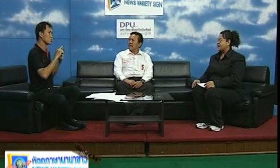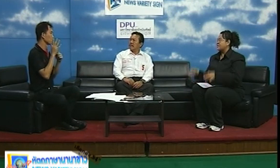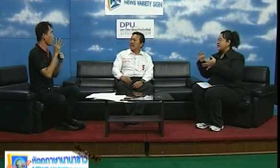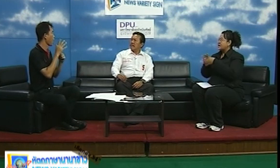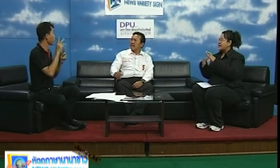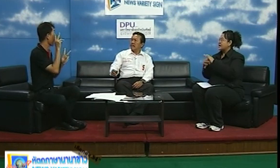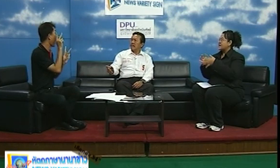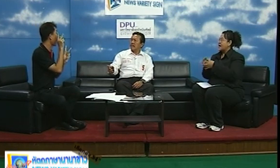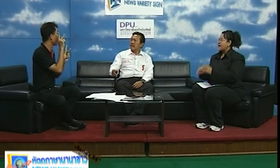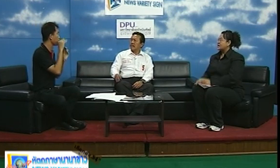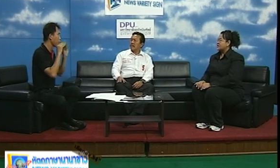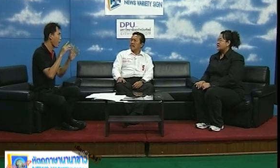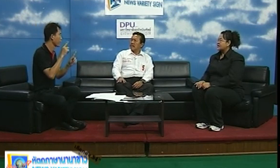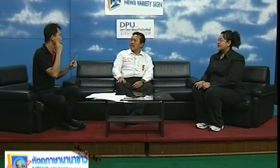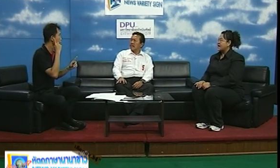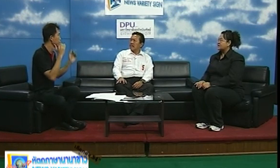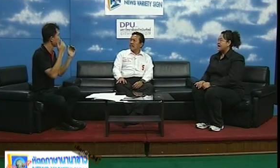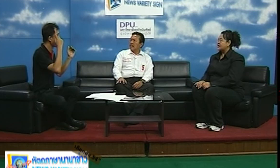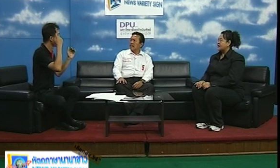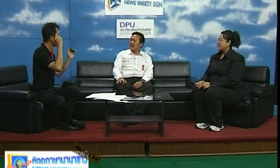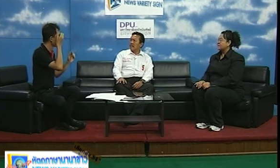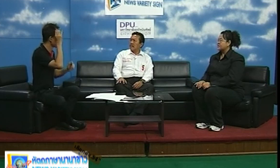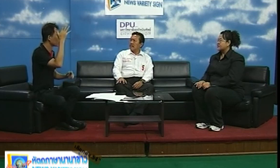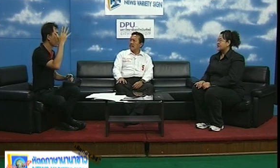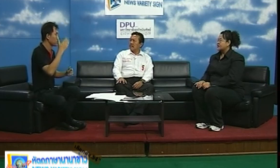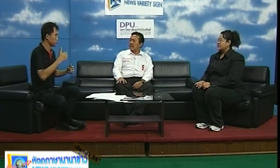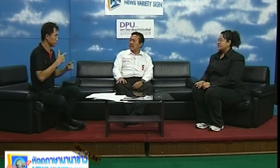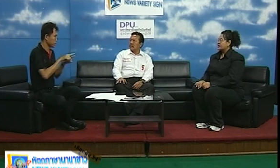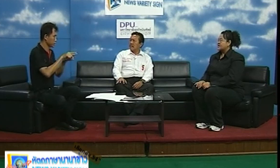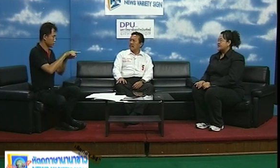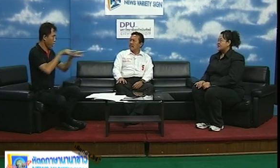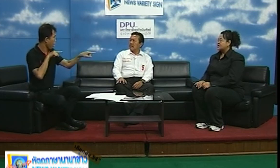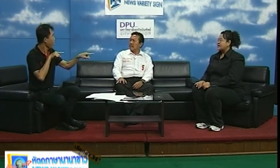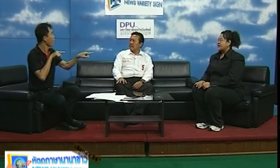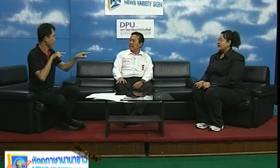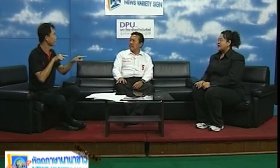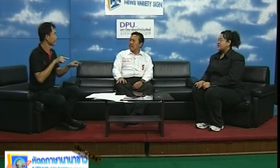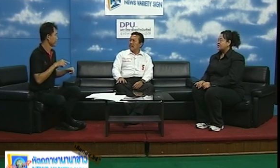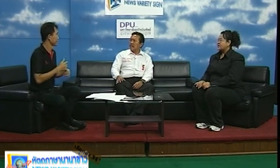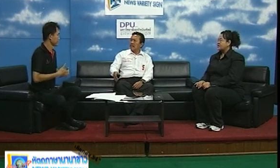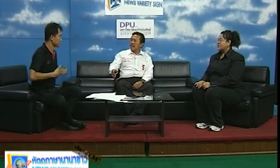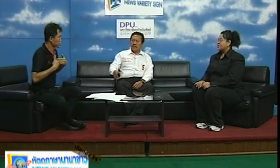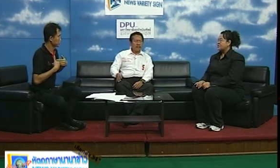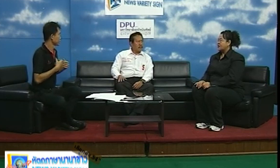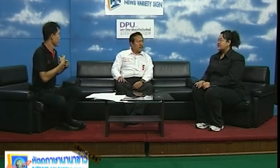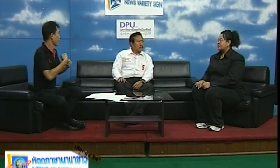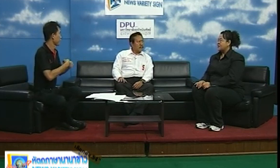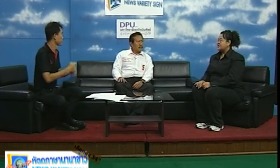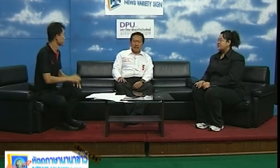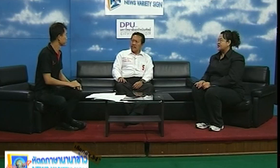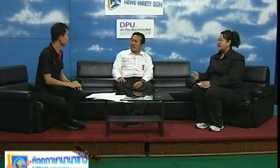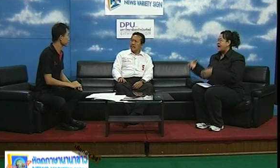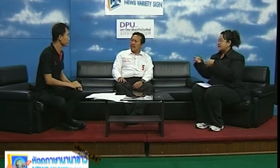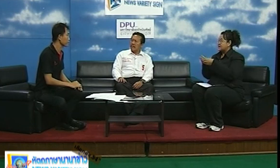มีทางด้านกิราหรอทด้านขาวสารเบิอายไม่เข้ใจคนหูหนวกซ